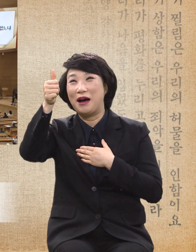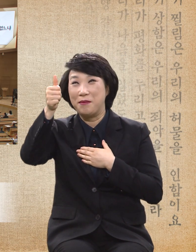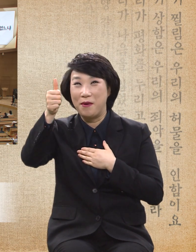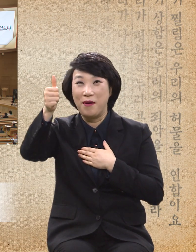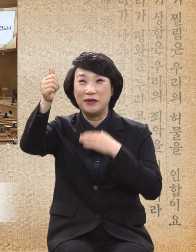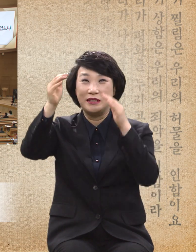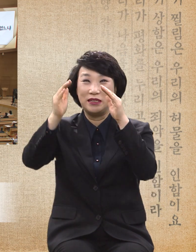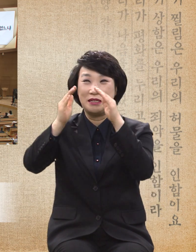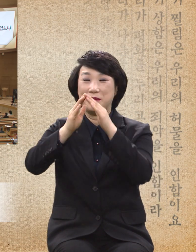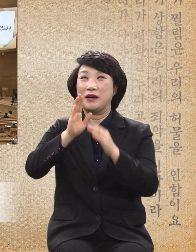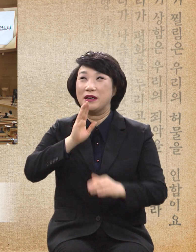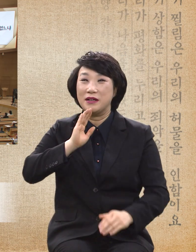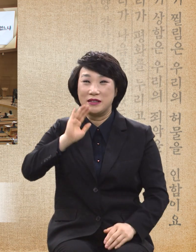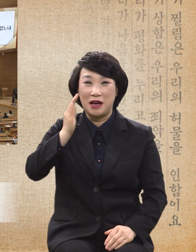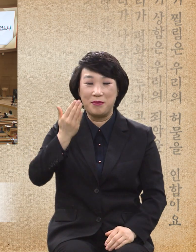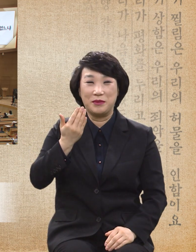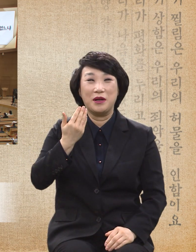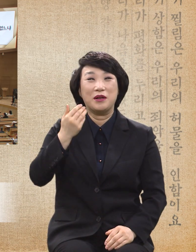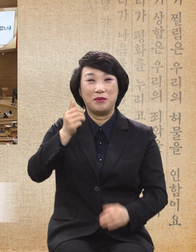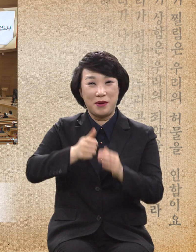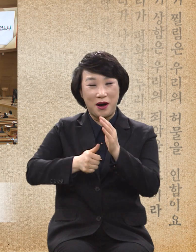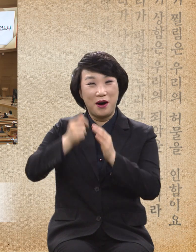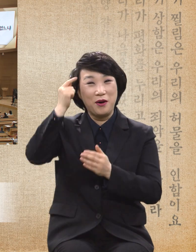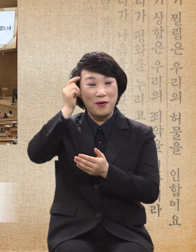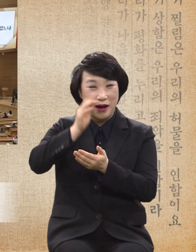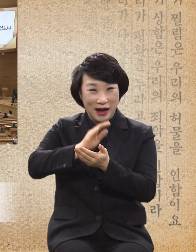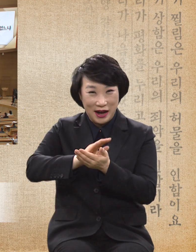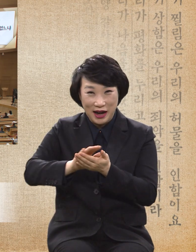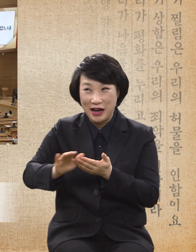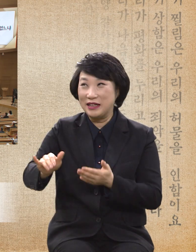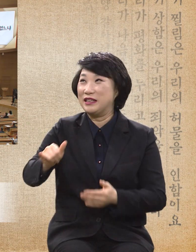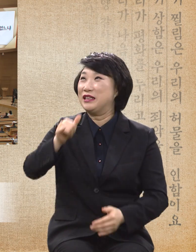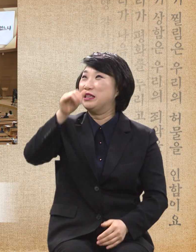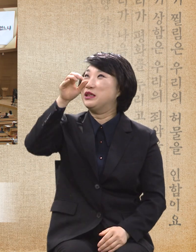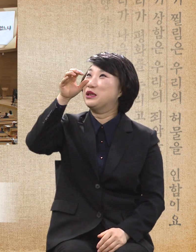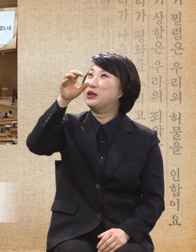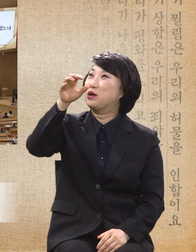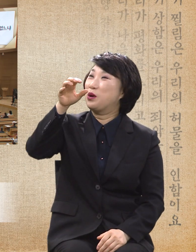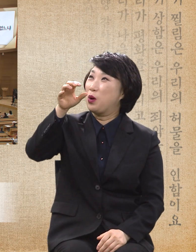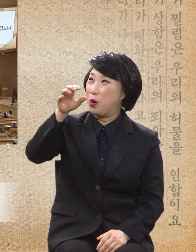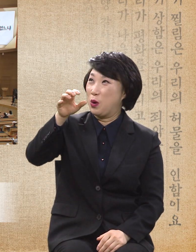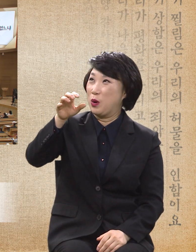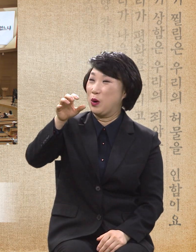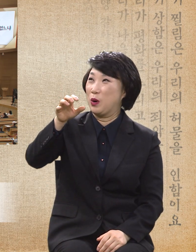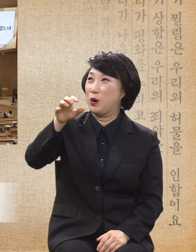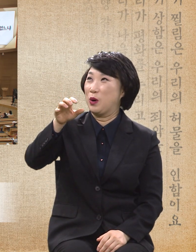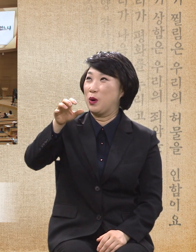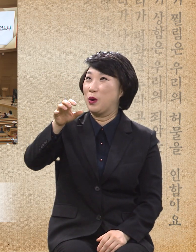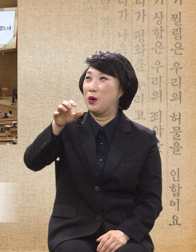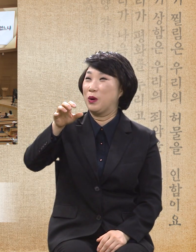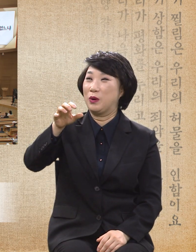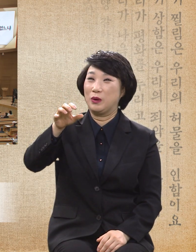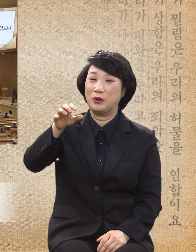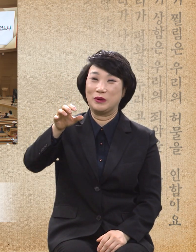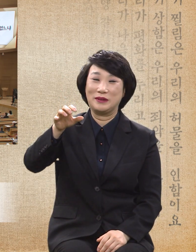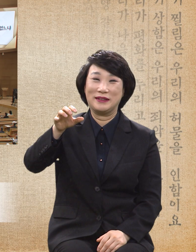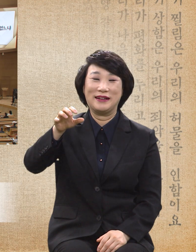내 아버지 집, 참된 평안 있는 곳.